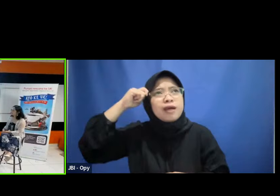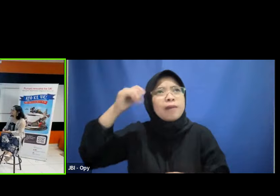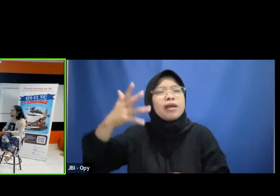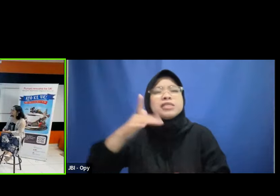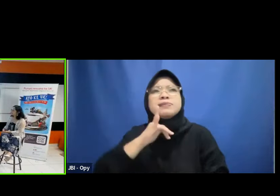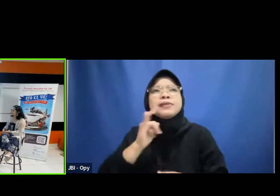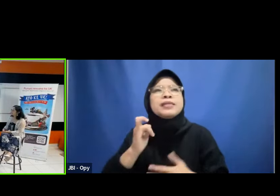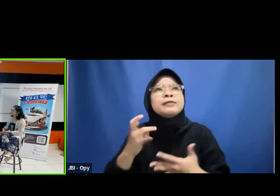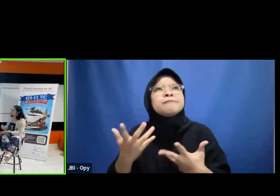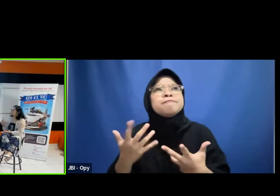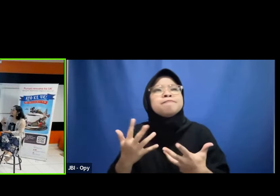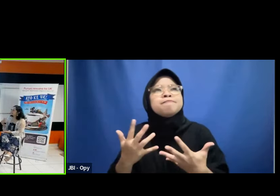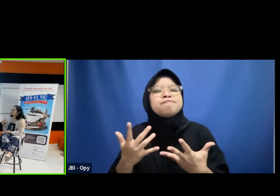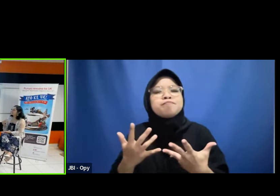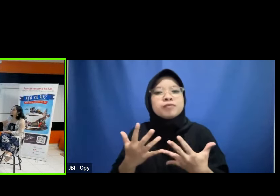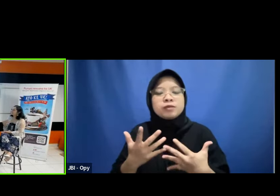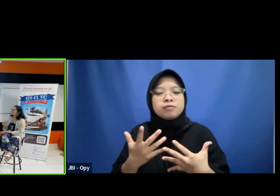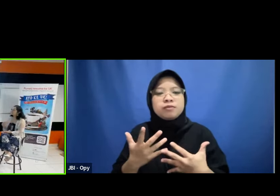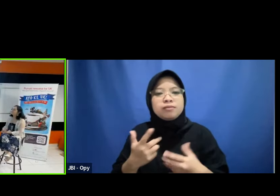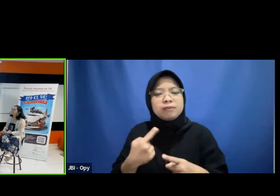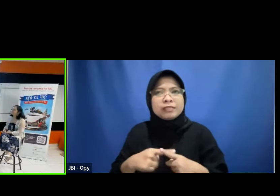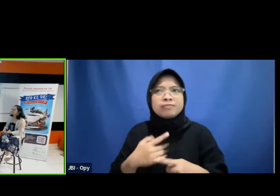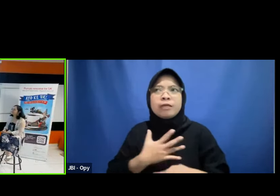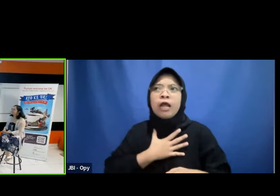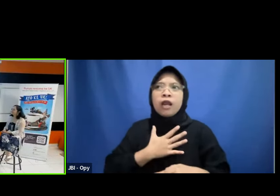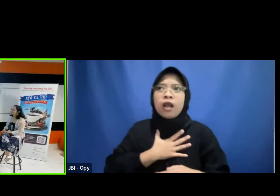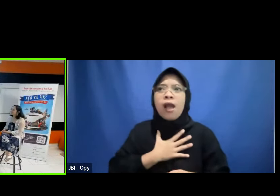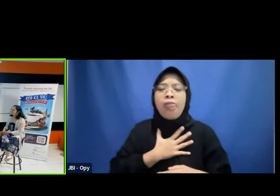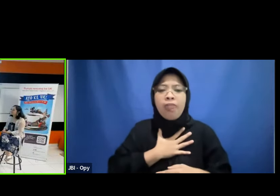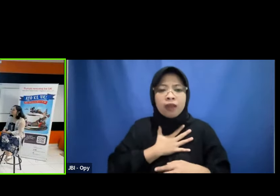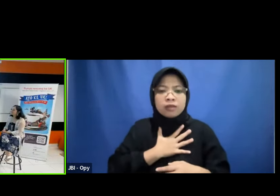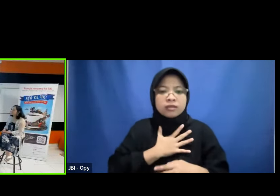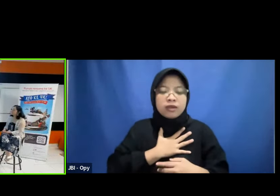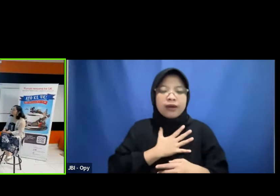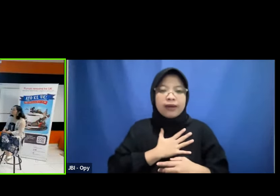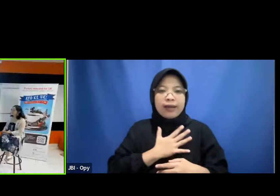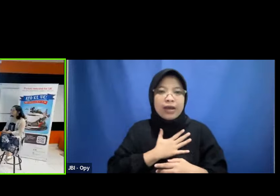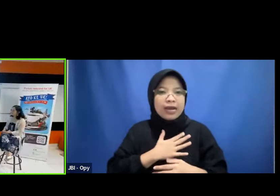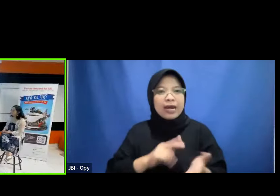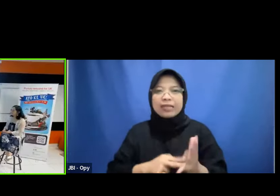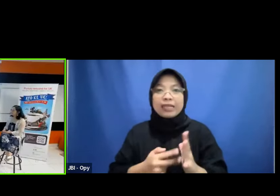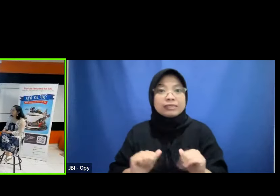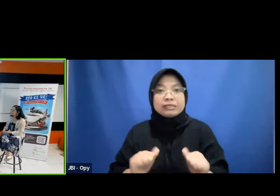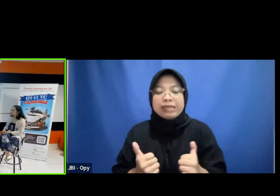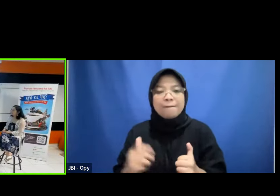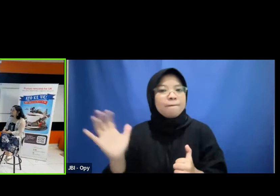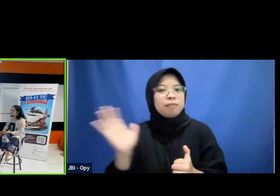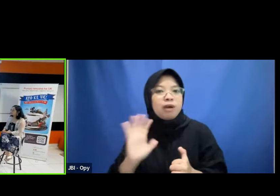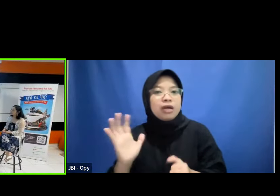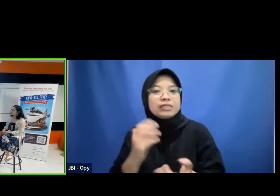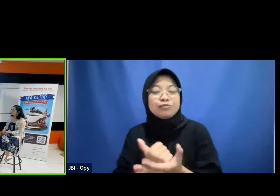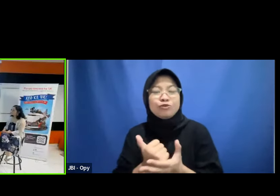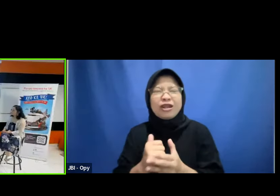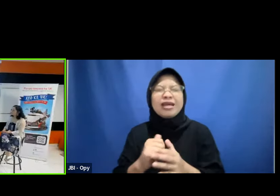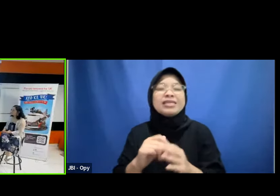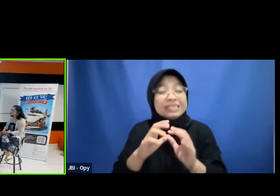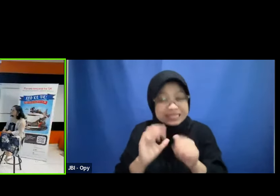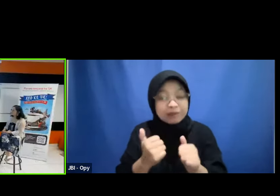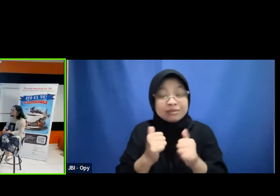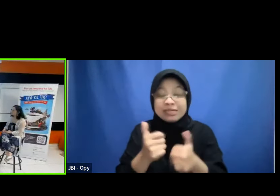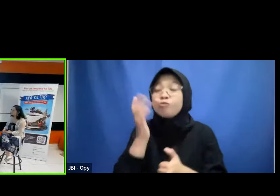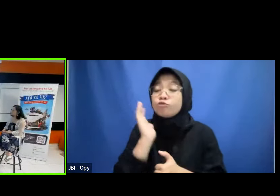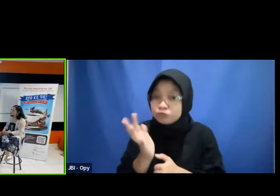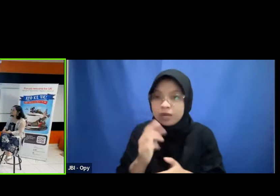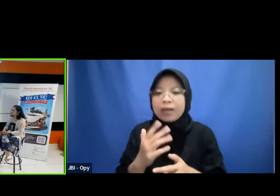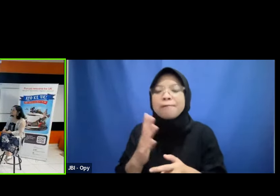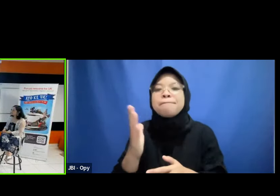pokoknya kita kayaknya degdegan deg-degan Kayaknya juga enggak siap gitu Walaupun diprepare itu biasanya